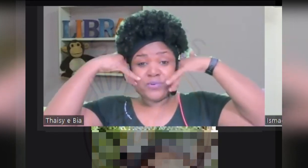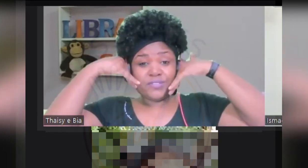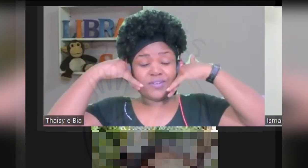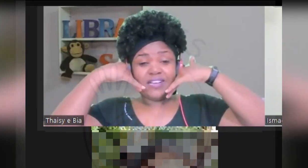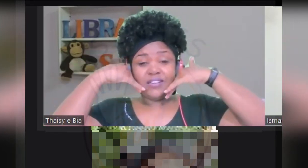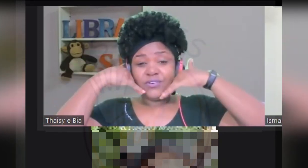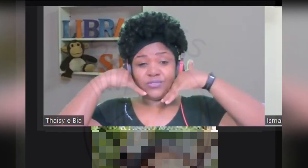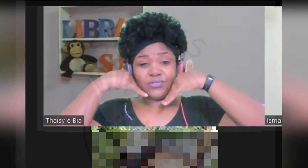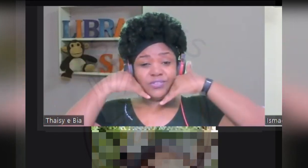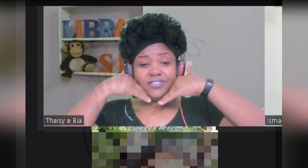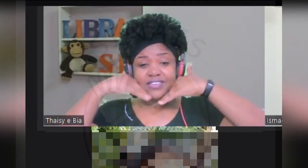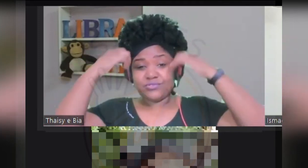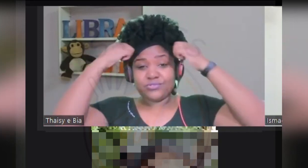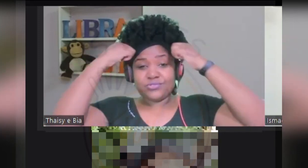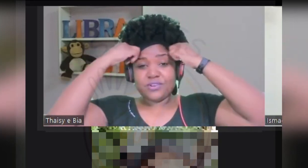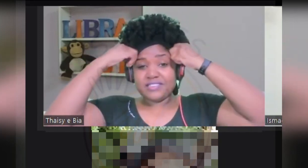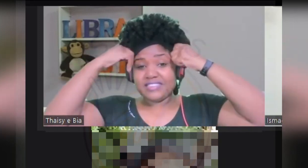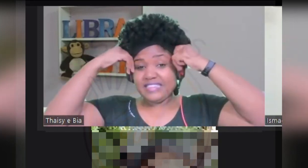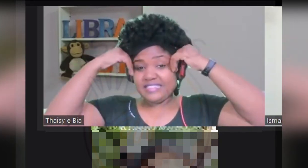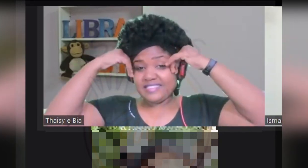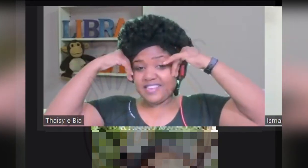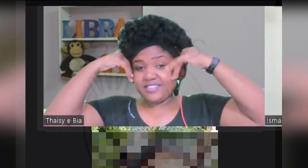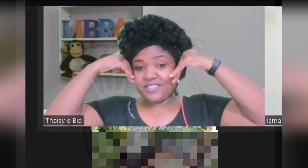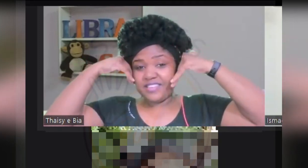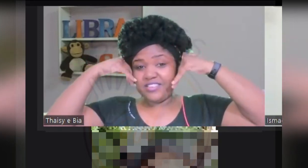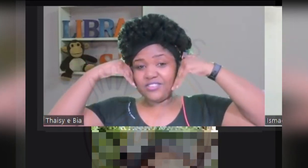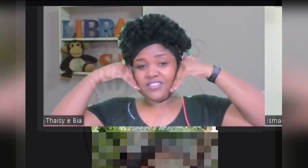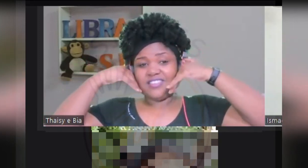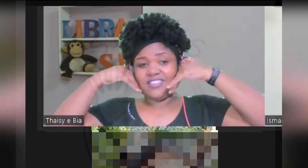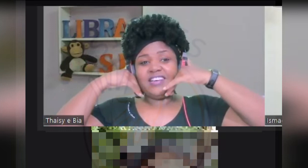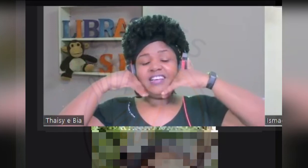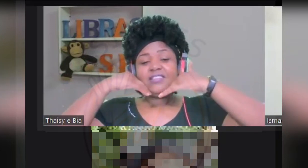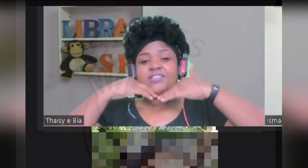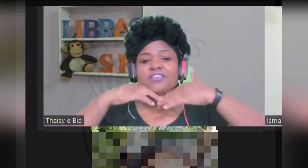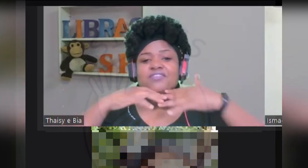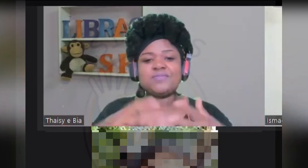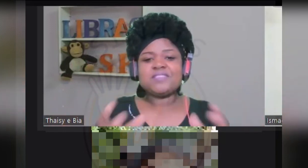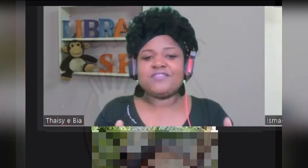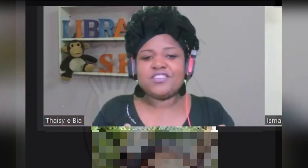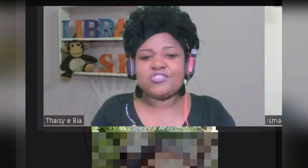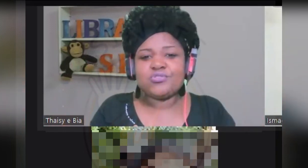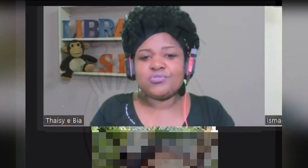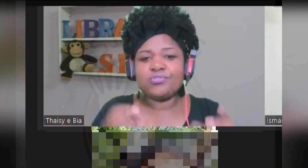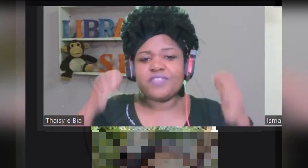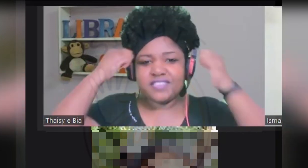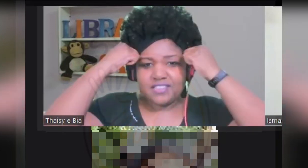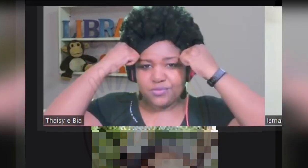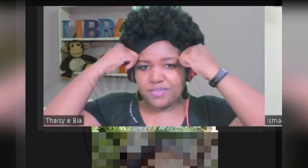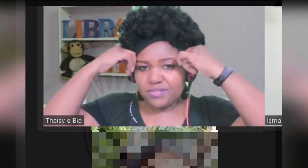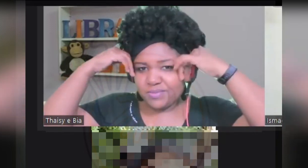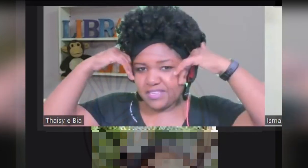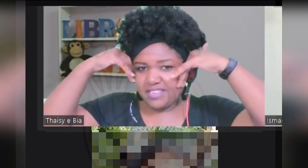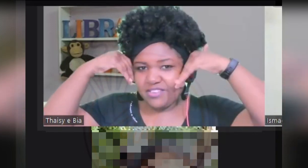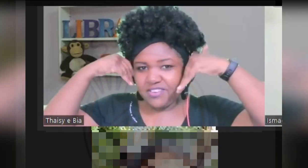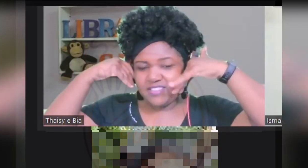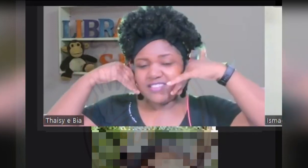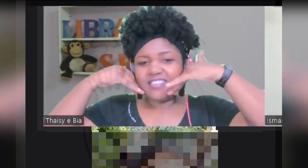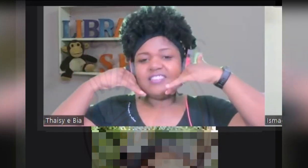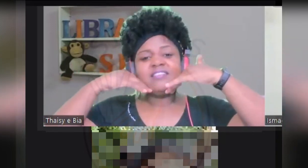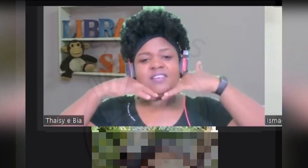muito calor. O suor tá descendo aqui, ó. Então talvez você veja o surdo fazendo isso aqui, ó.